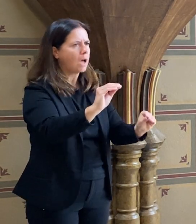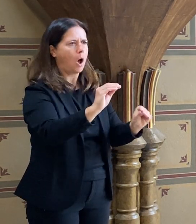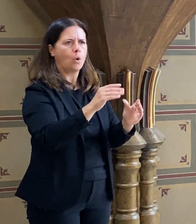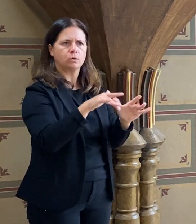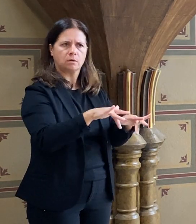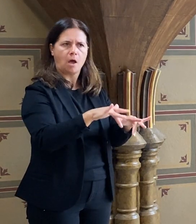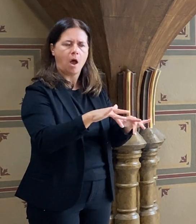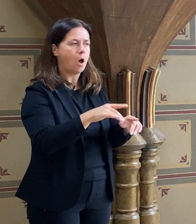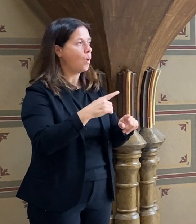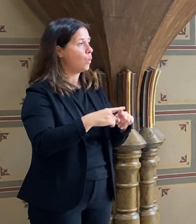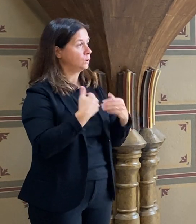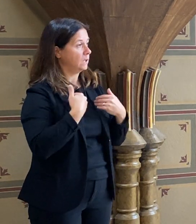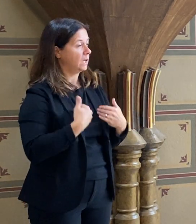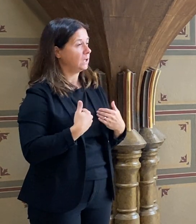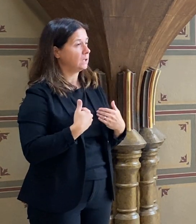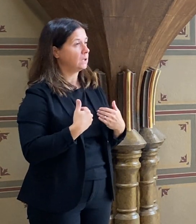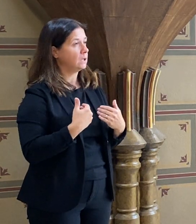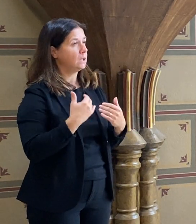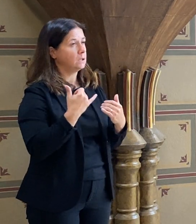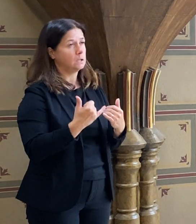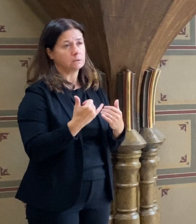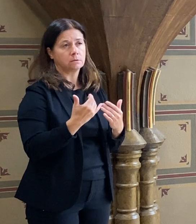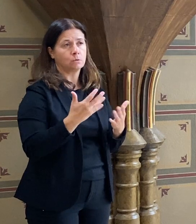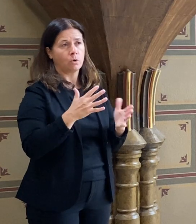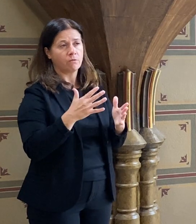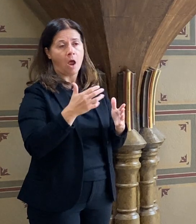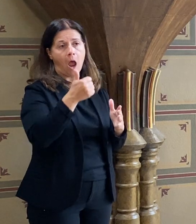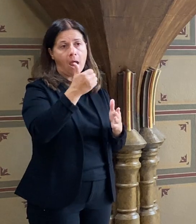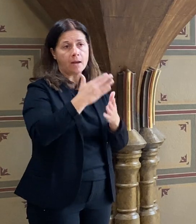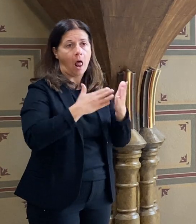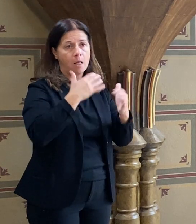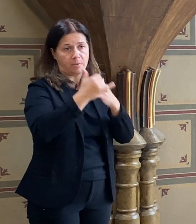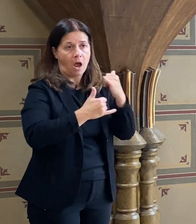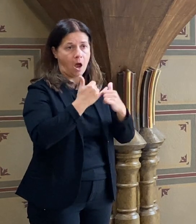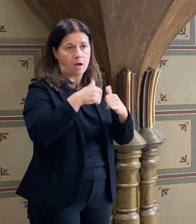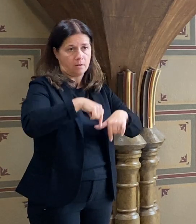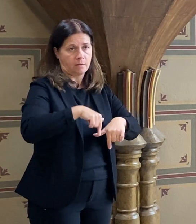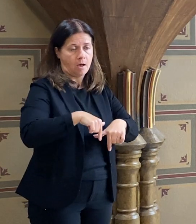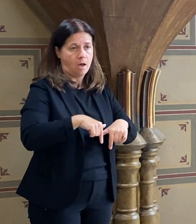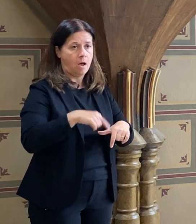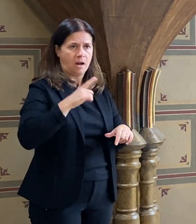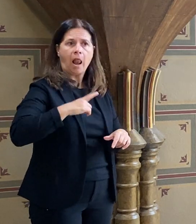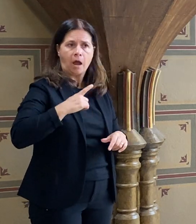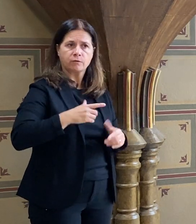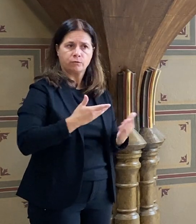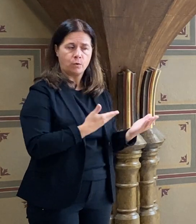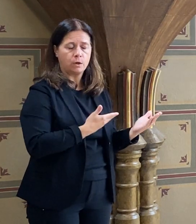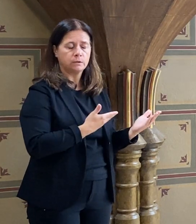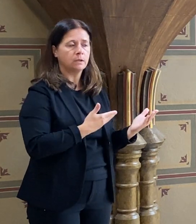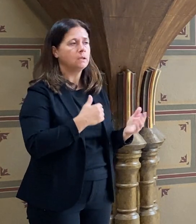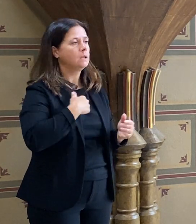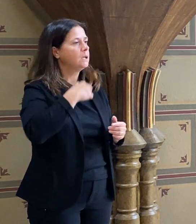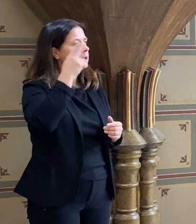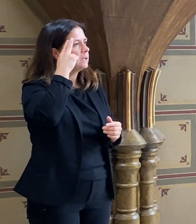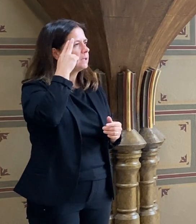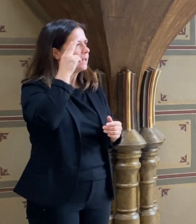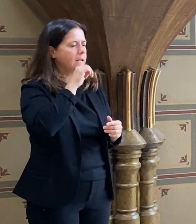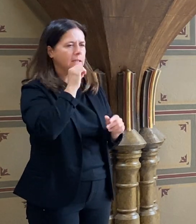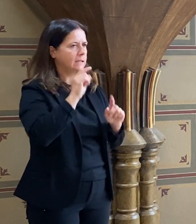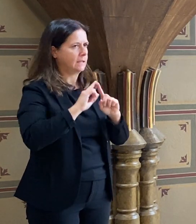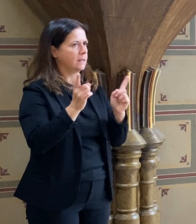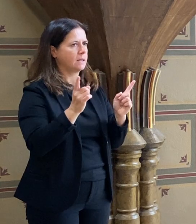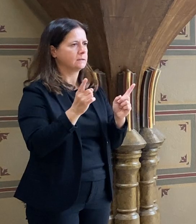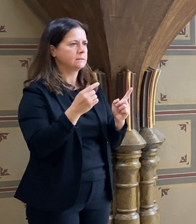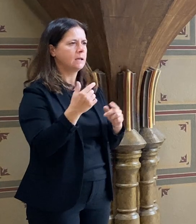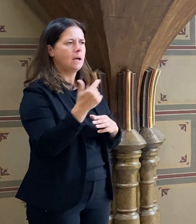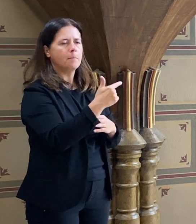bin als jemand, der gerade einmal anderthalb Jahre hier ist, hier in Klagenfurt, ja, ich kenne es gar nicht anders, als dass